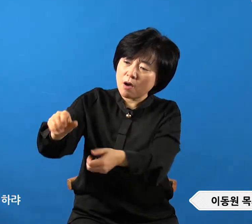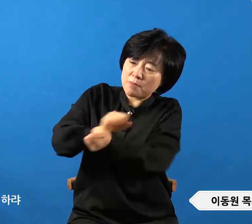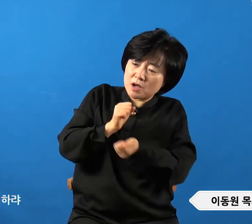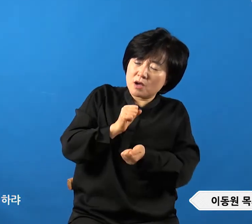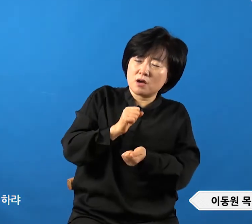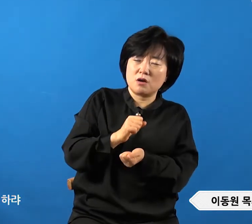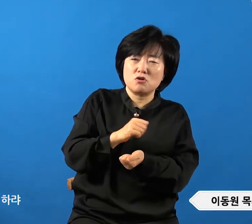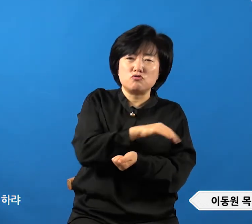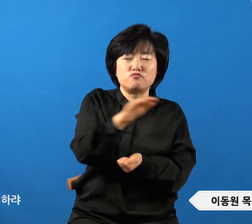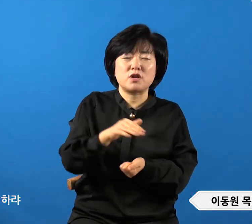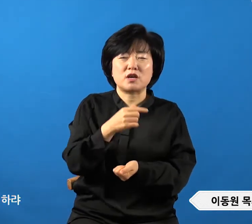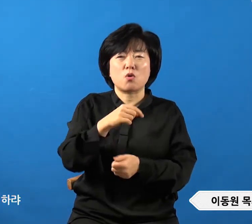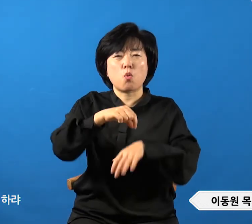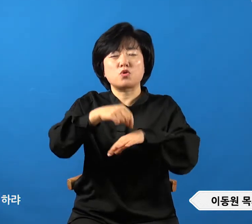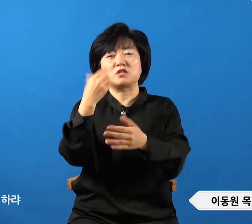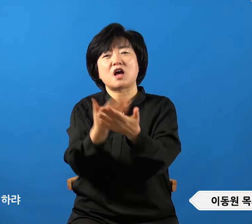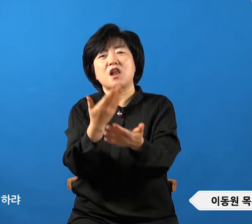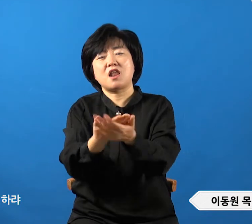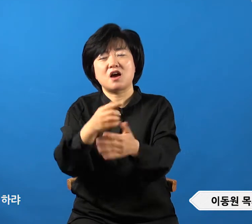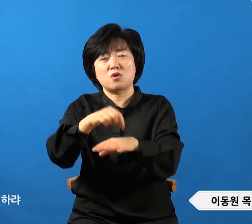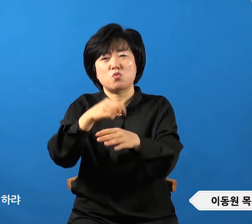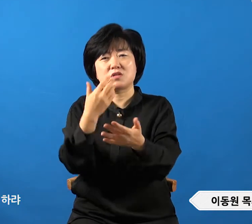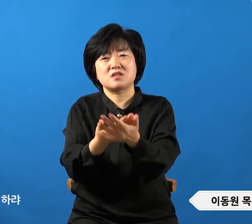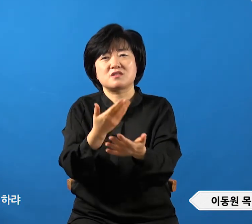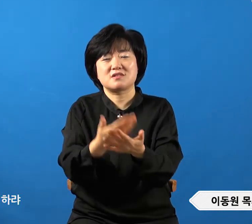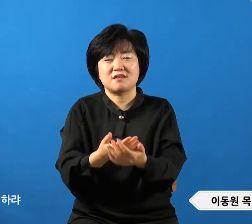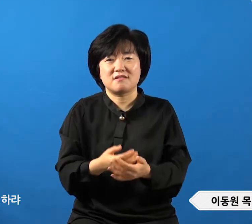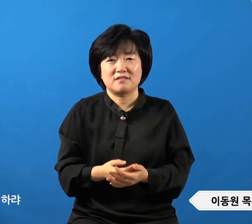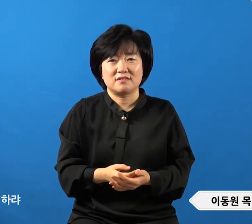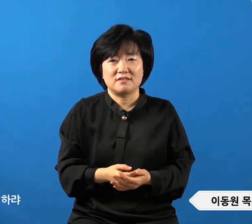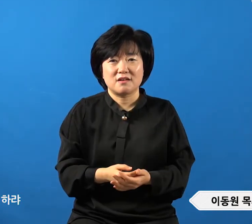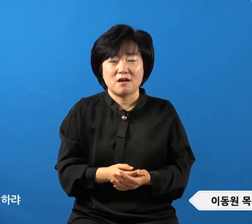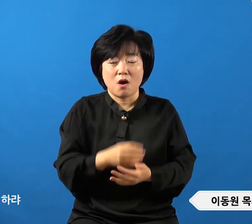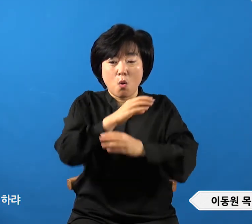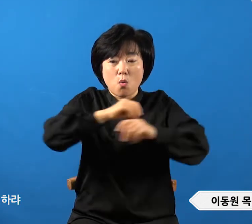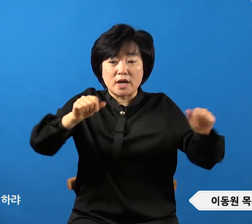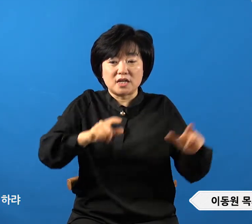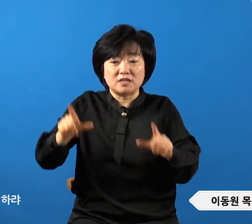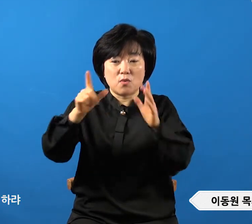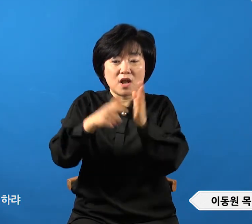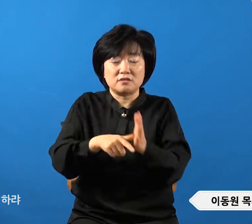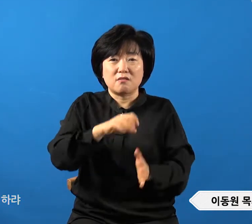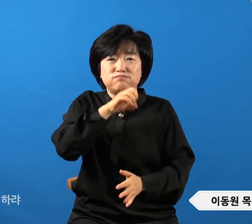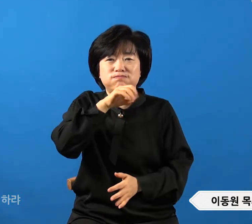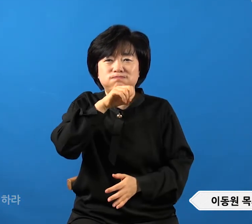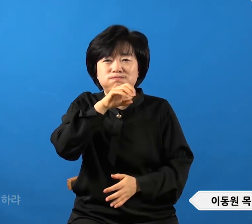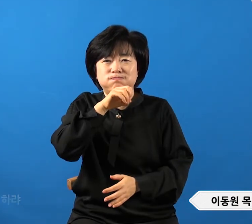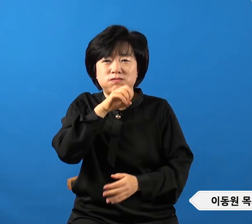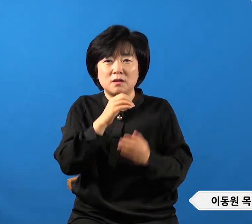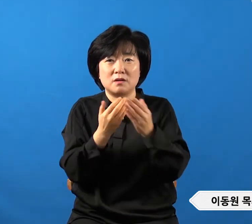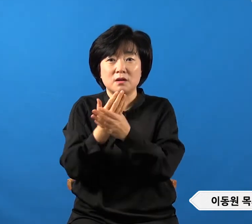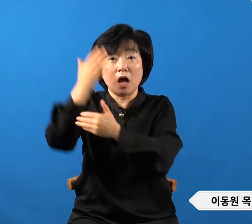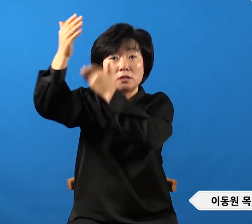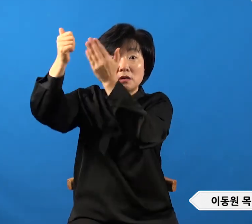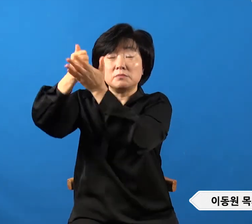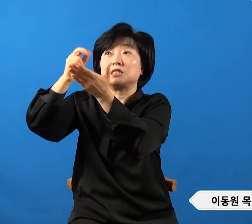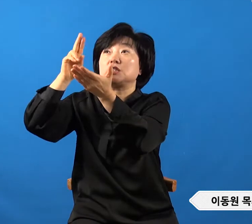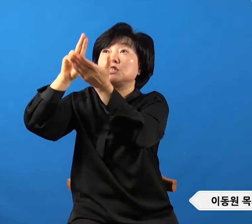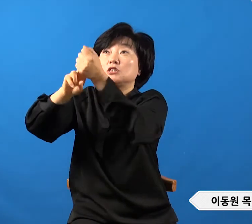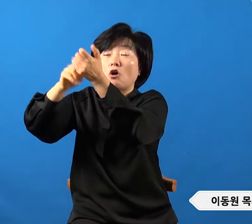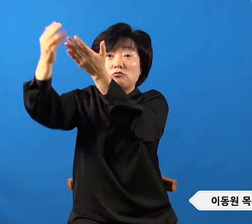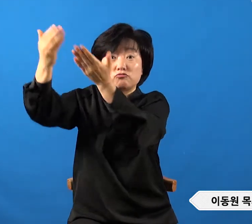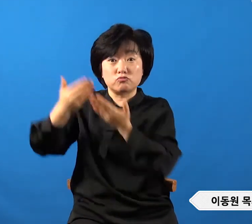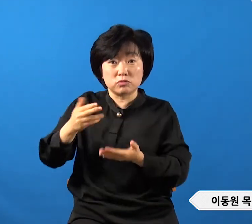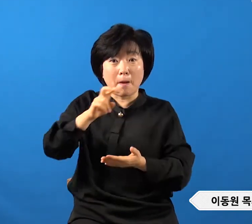먹게 하랴. 자, 광야 생활을 하다 불평이 시작됐어요. 하나님은 기적적인 기적의 양식으로 만나를